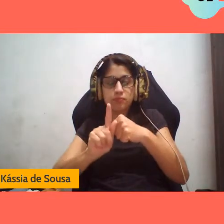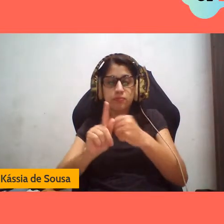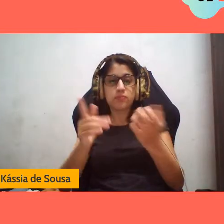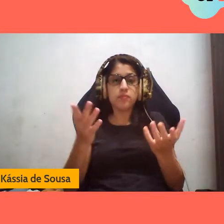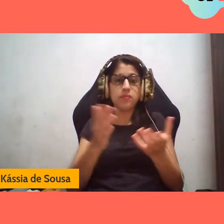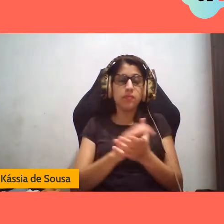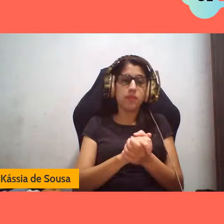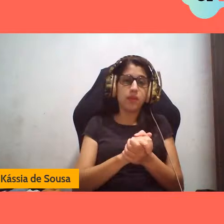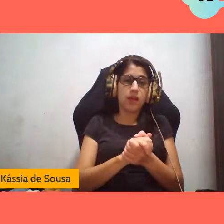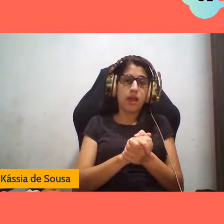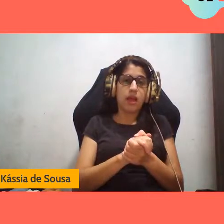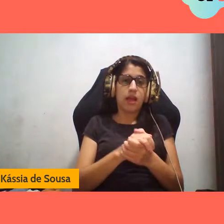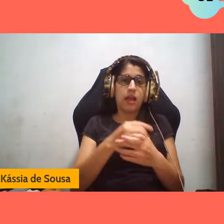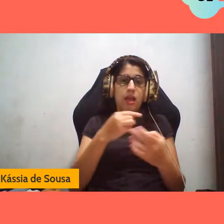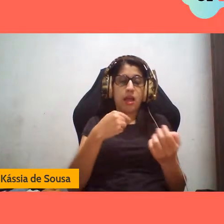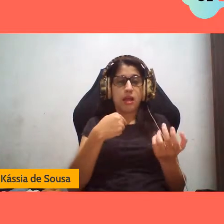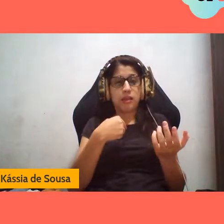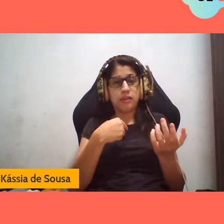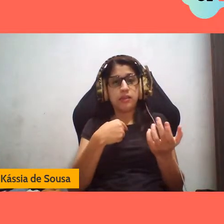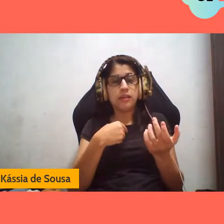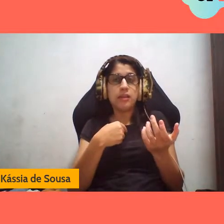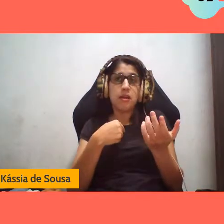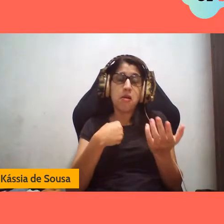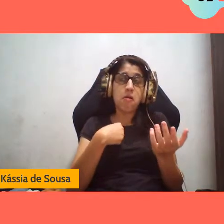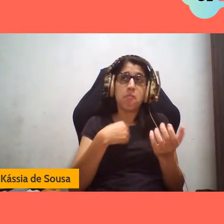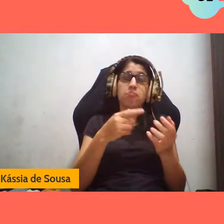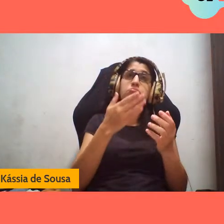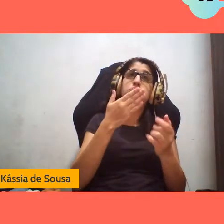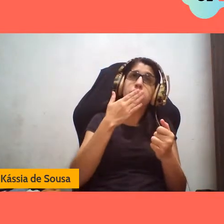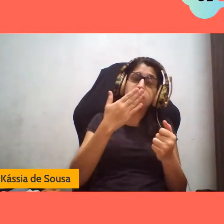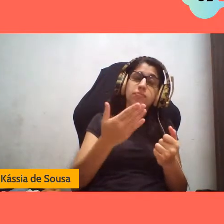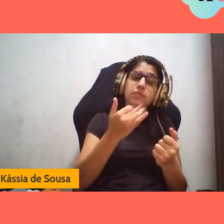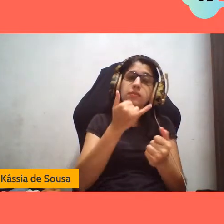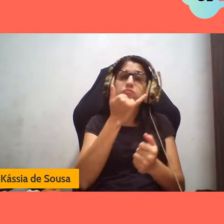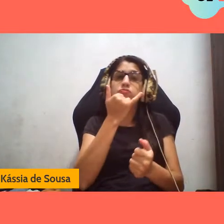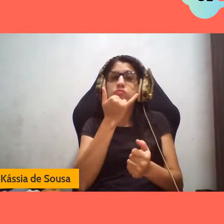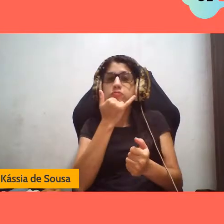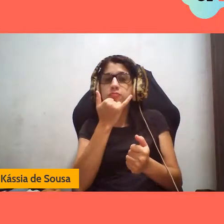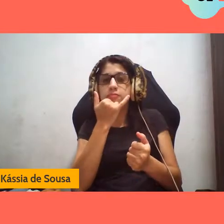por frustrar essas expectativas.